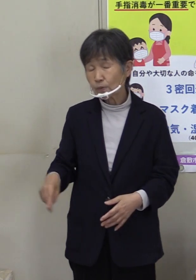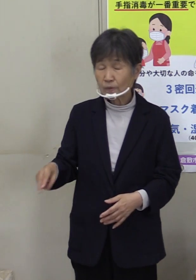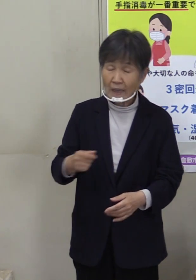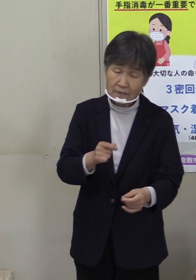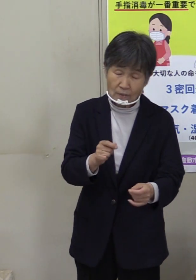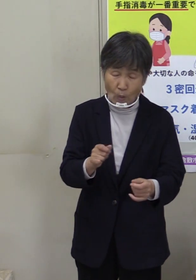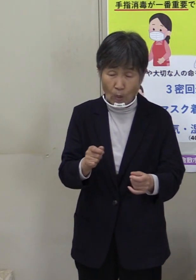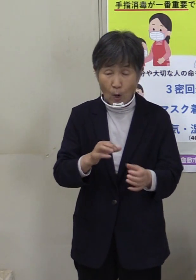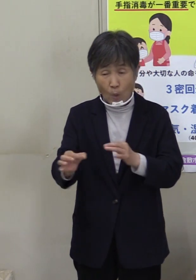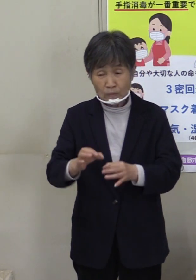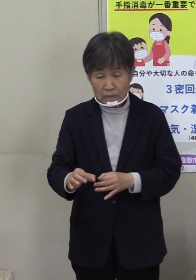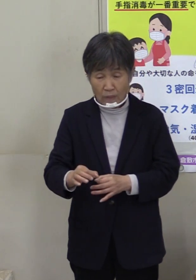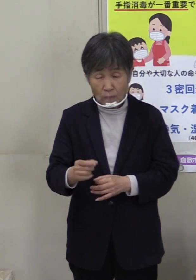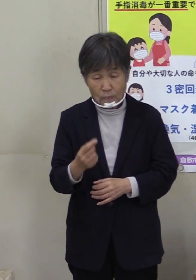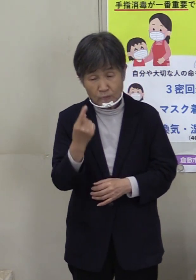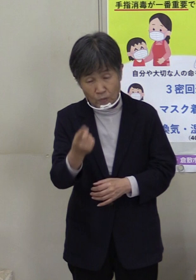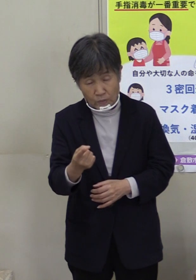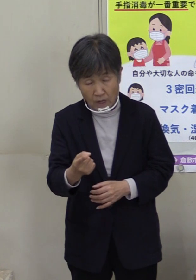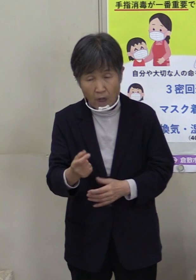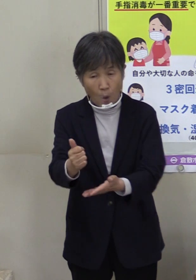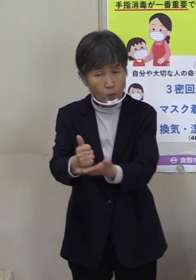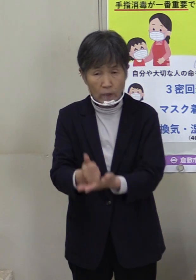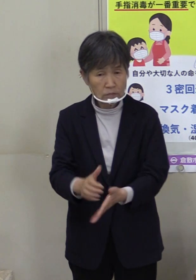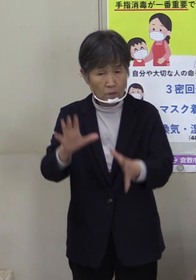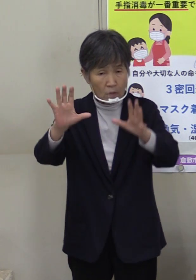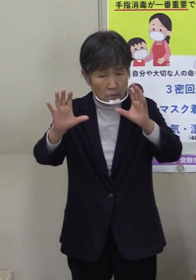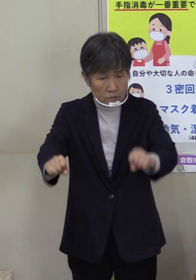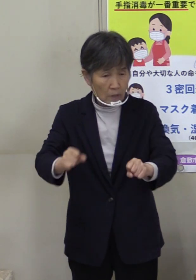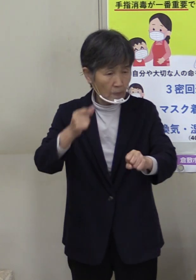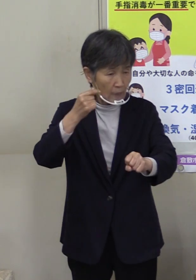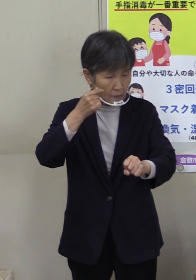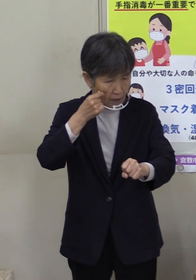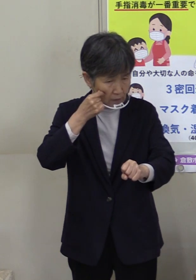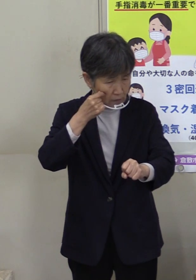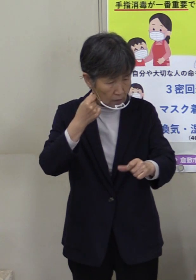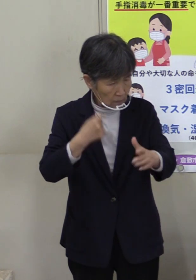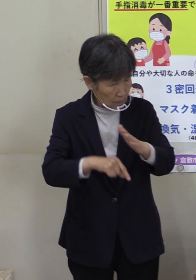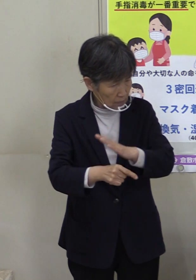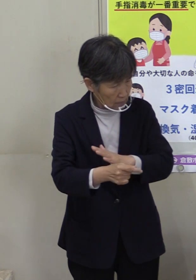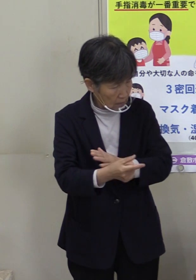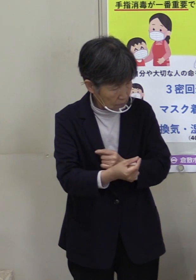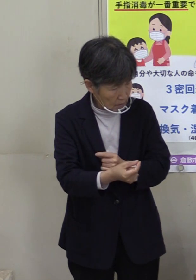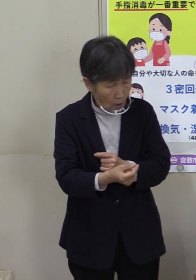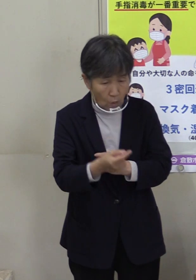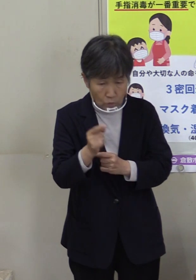たお客さんって捕まえられないと思うんですけど、それはいないということなんです